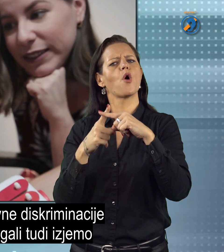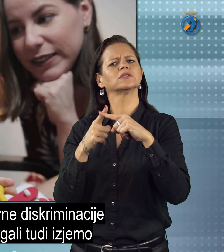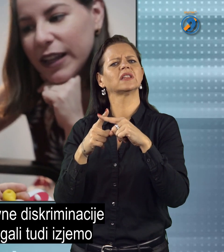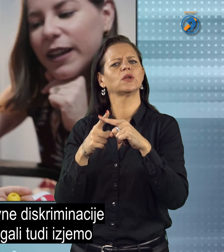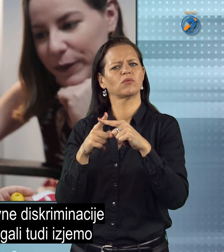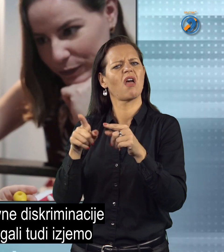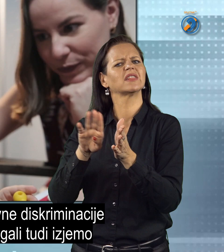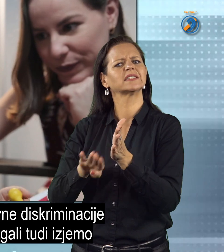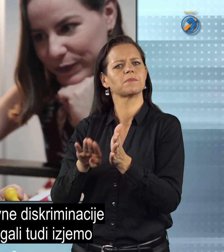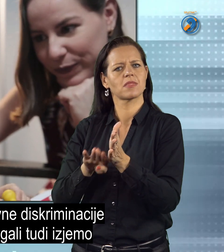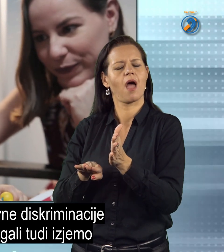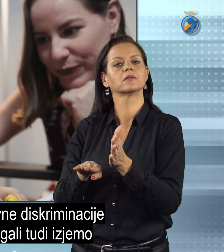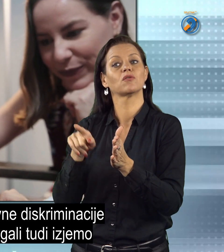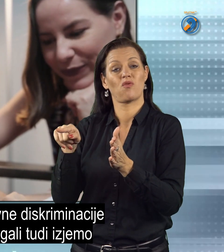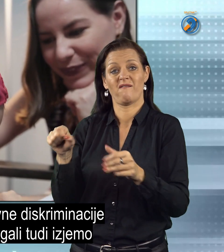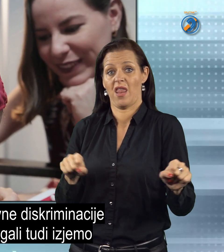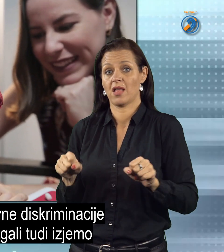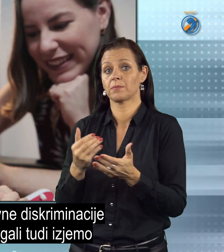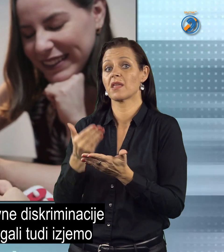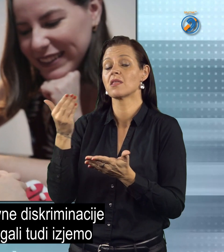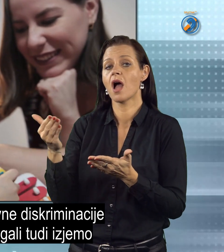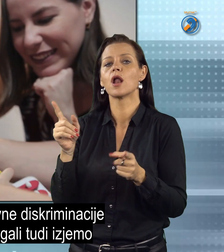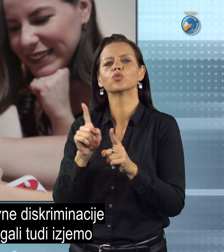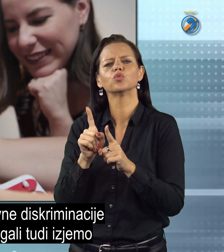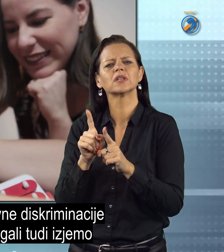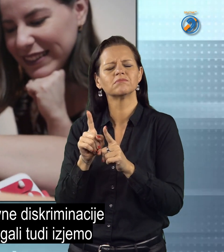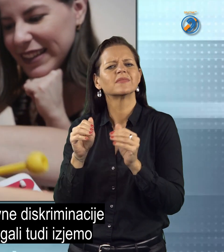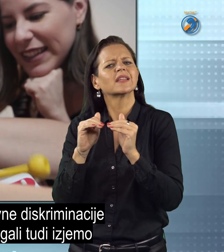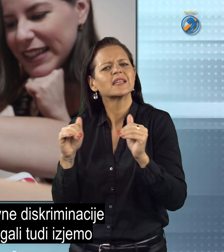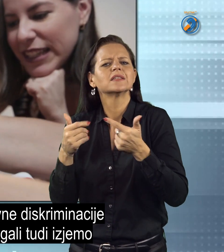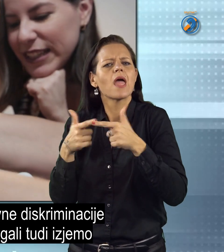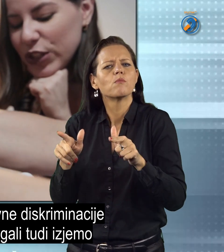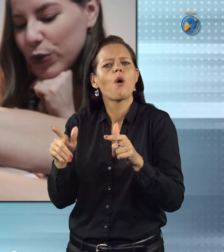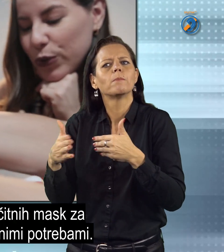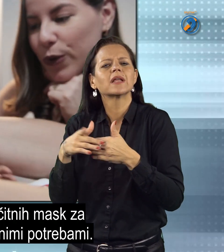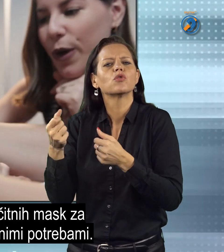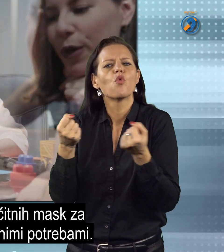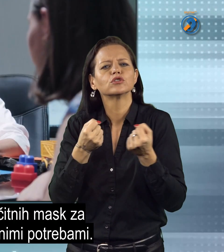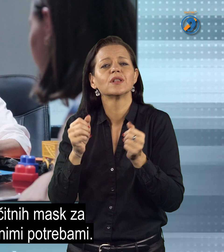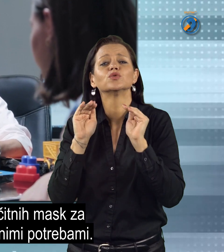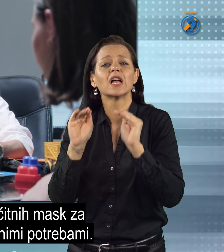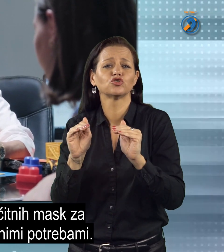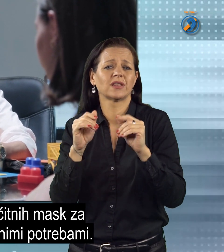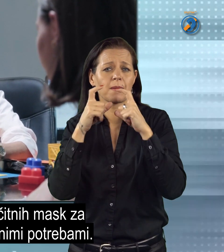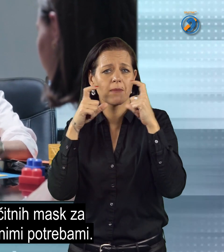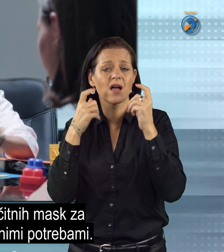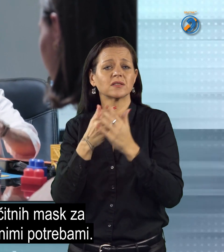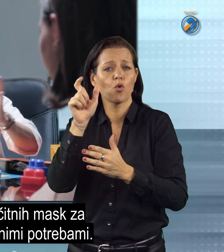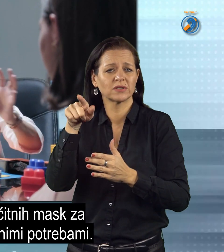Po načelu pozitivne diskriminacije so vladi predlagali tudi izjemo pri nošnji zaščitnih mask za osebe s posebnimi